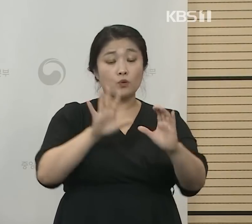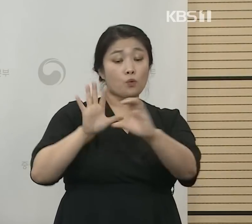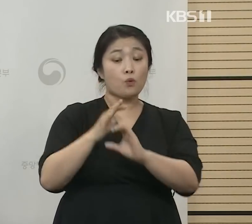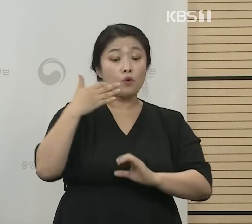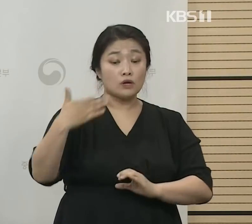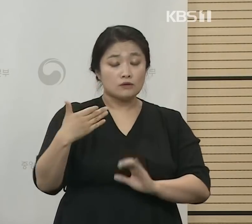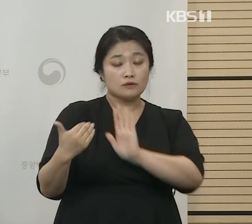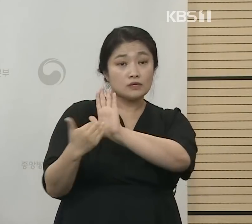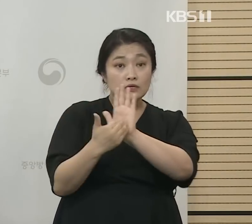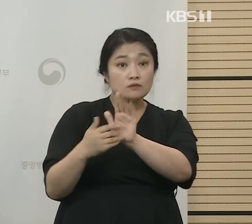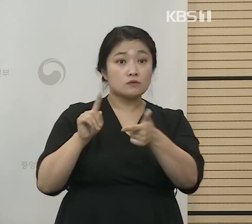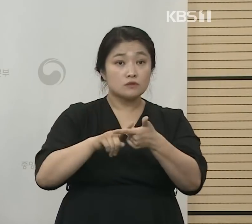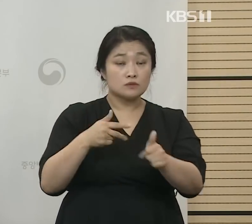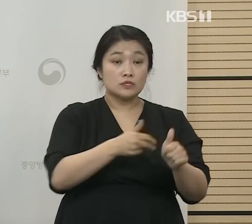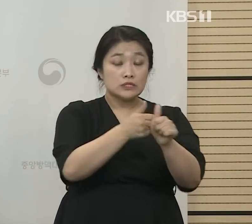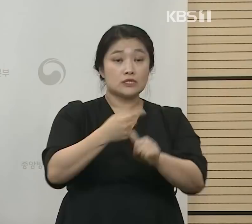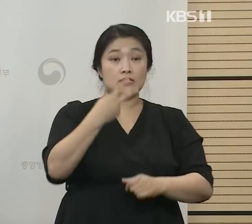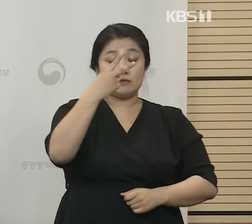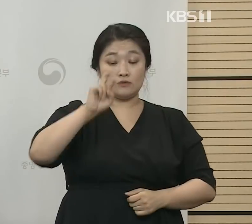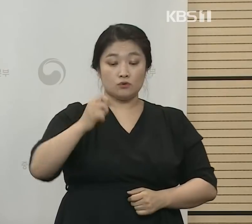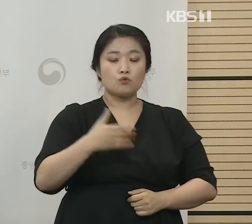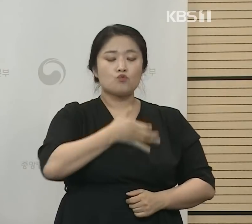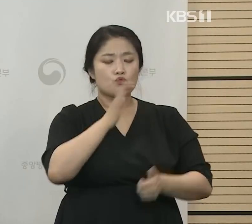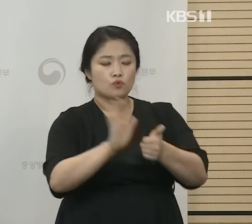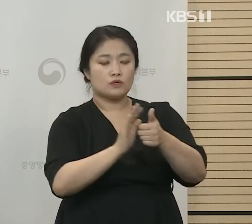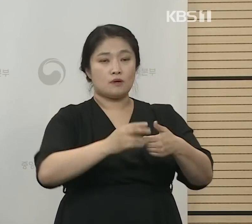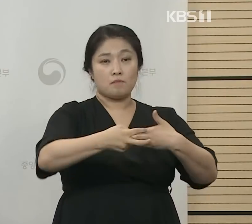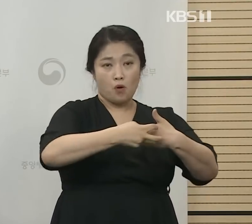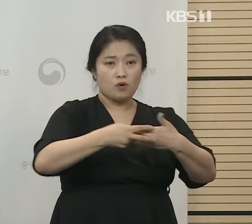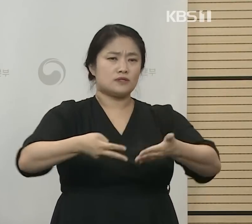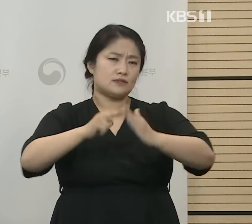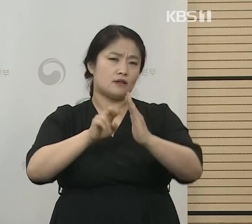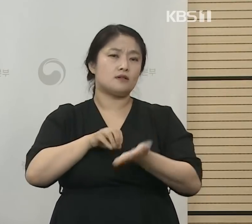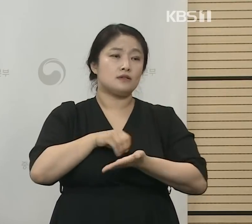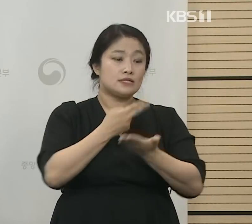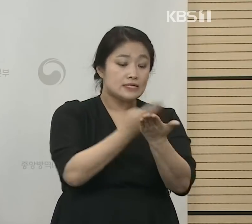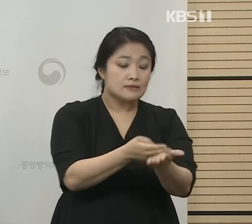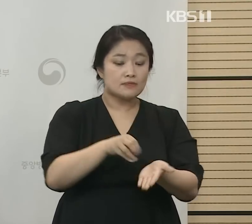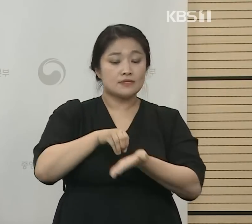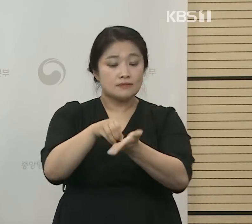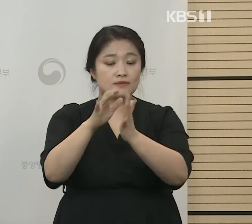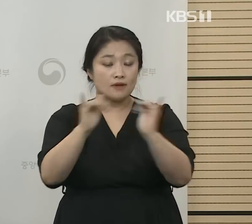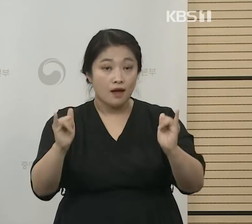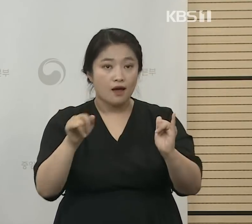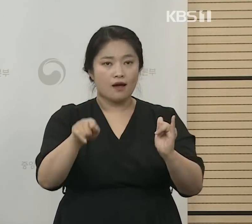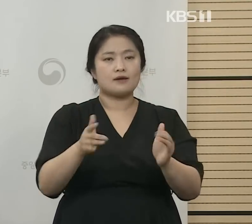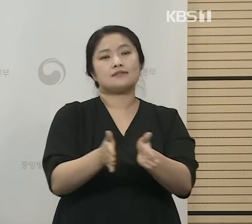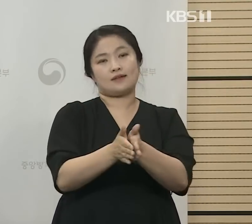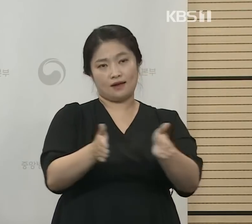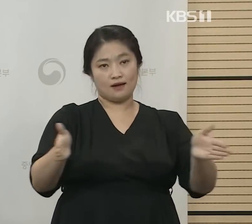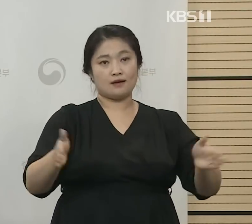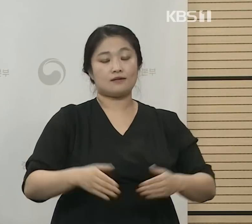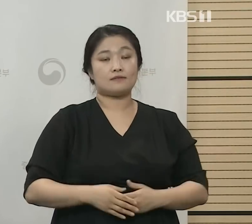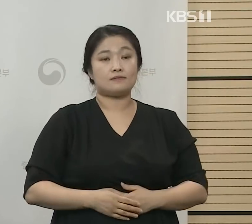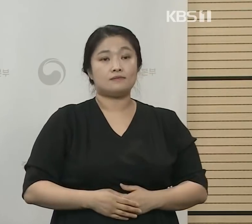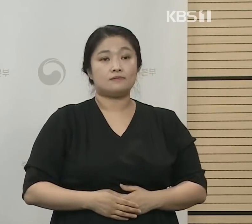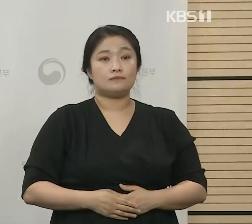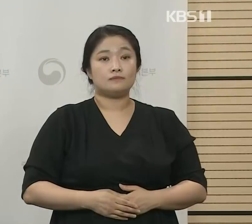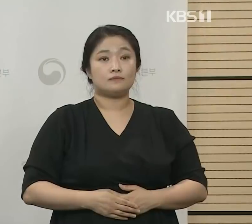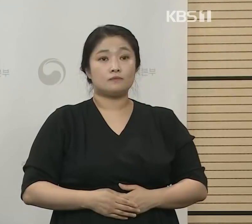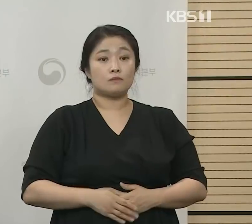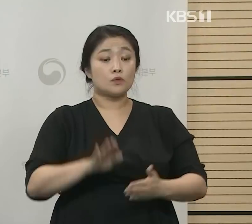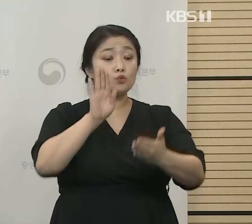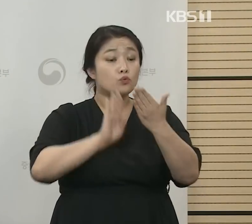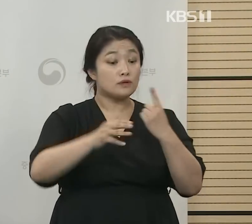코로나19 예방접종은 지난 2월 26일 요양병원과 요양시설, 입원자, 입소자 등을 대상으로 시작하였습니다.